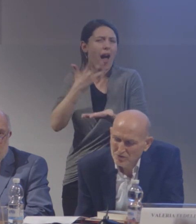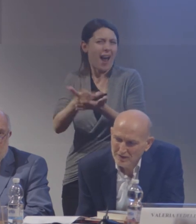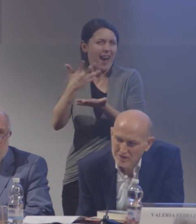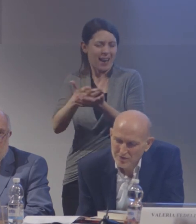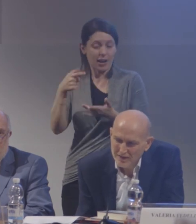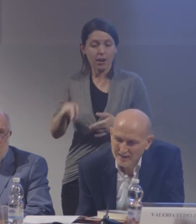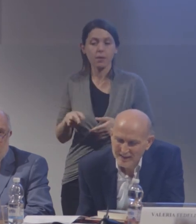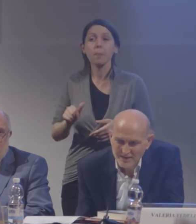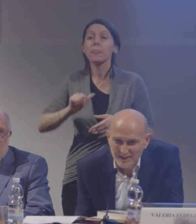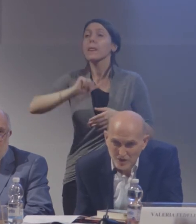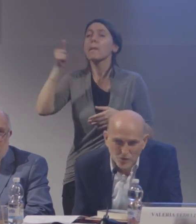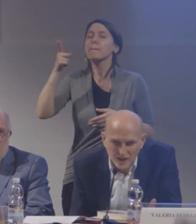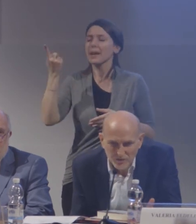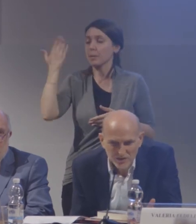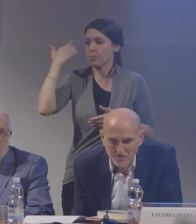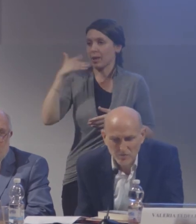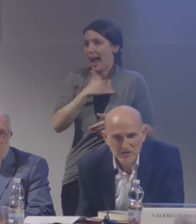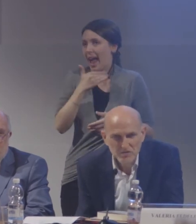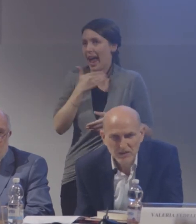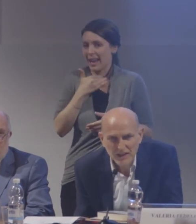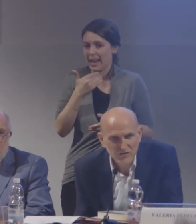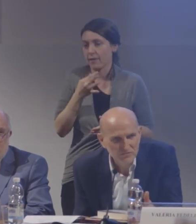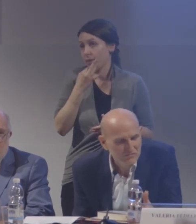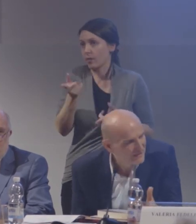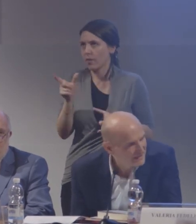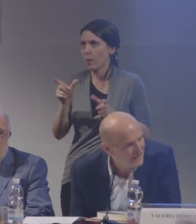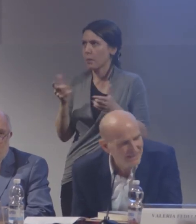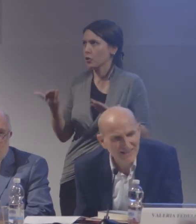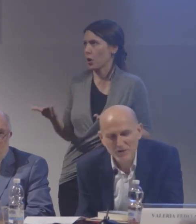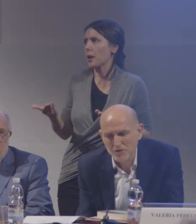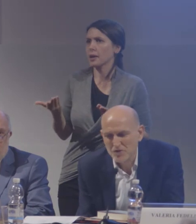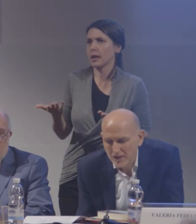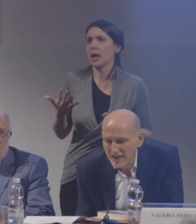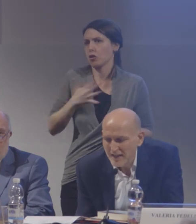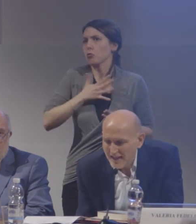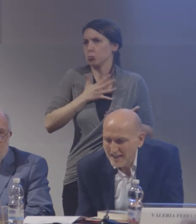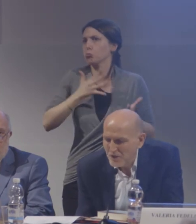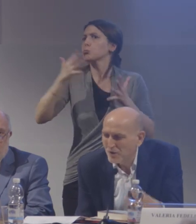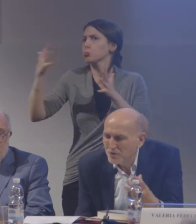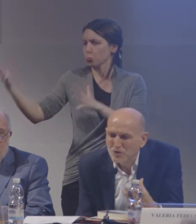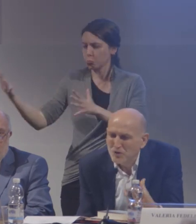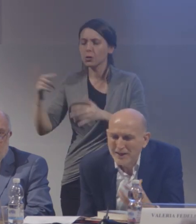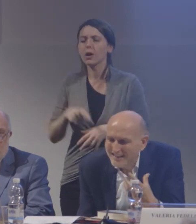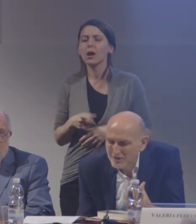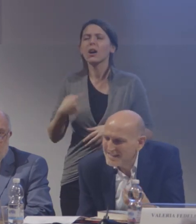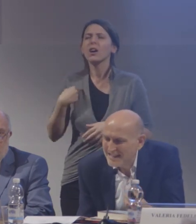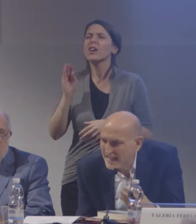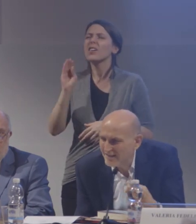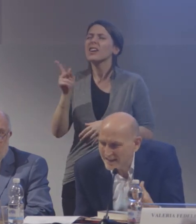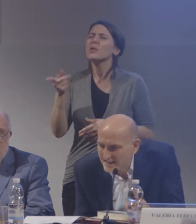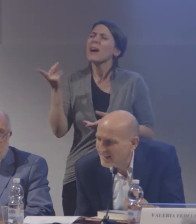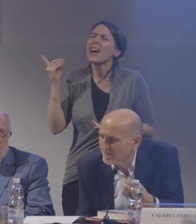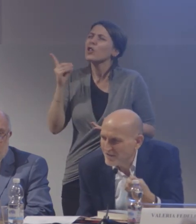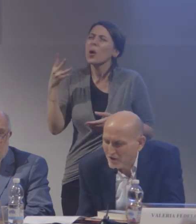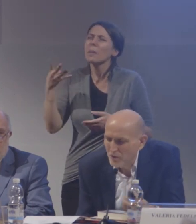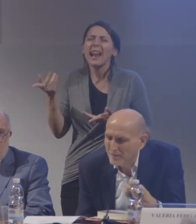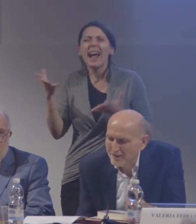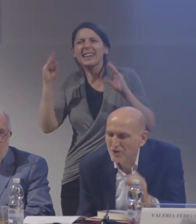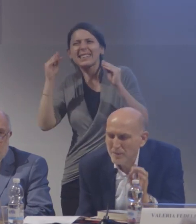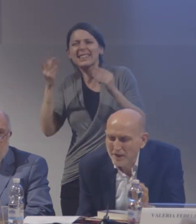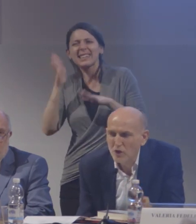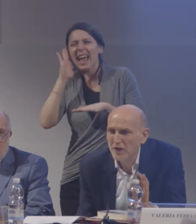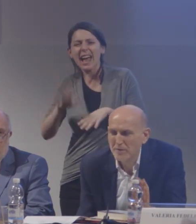uno dei suoi allievi di allora, che quindi sono persone che hanno un'ottantina di anni oggi, E quando io ho detto, ma che cosa insegnava la sera che veniva